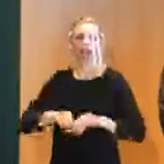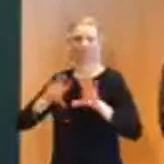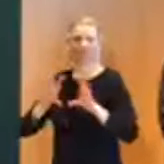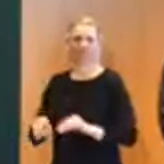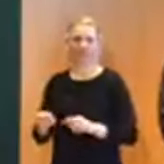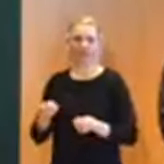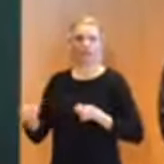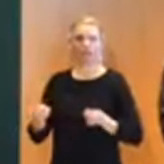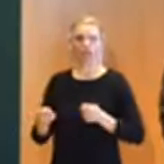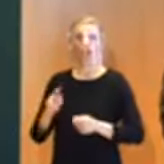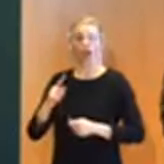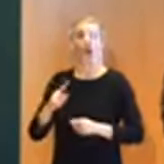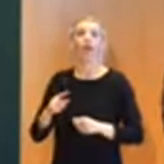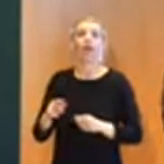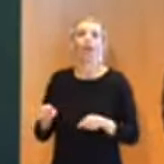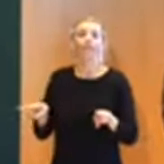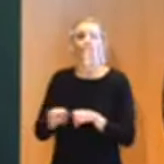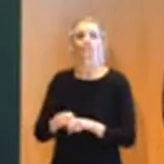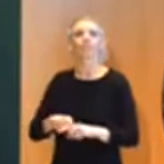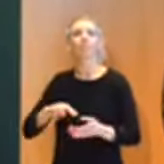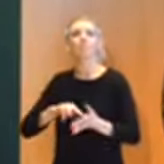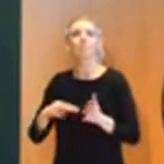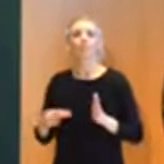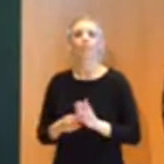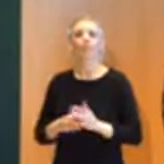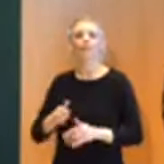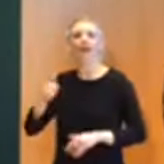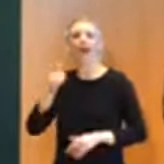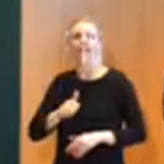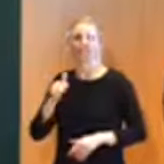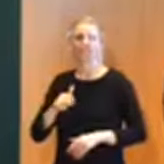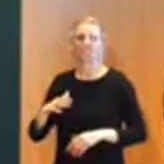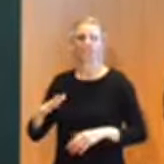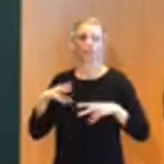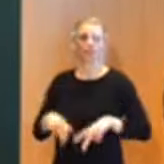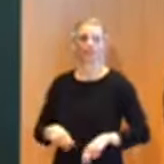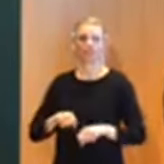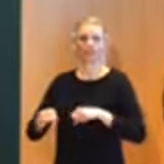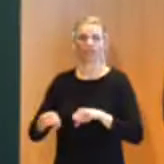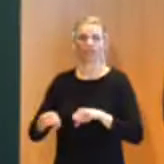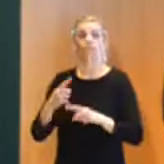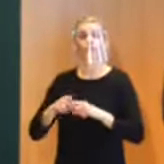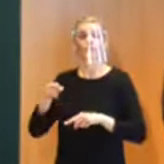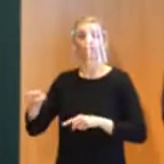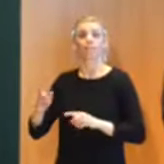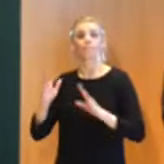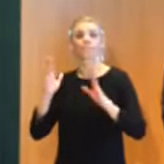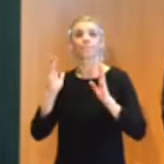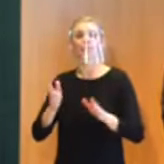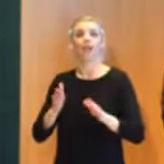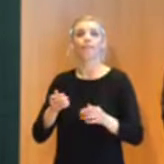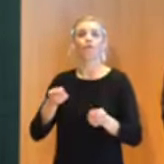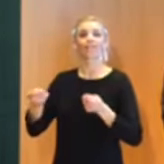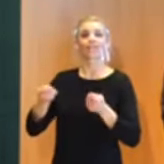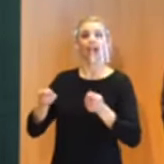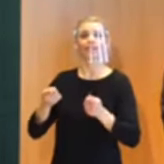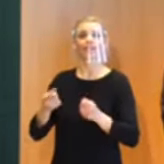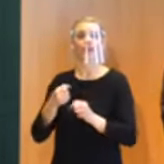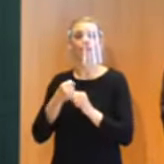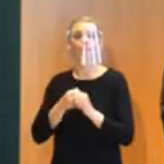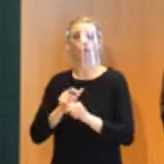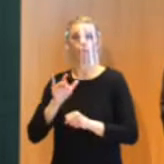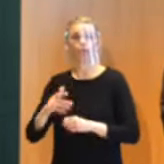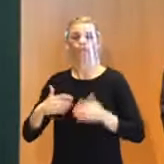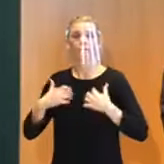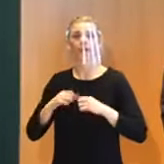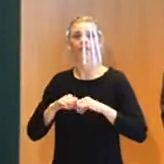ale problém je aj premiér svojim agresívnym útočným štýlom, ale aj tým, že on priamo riadil, bol proti pandémii a tam teda došlo